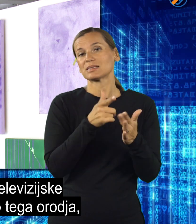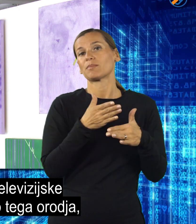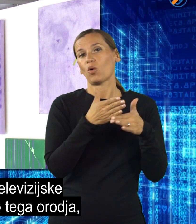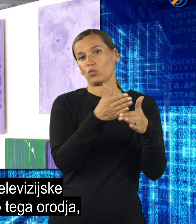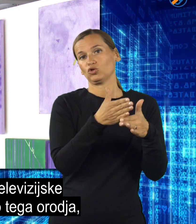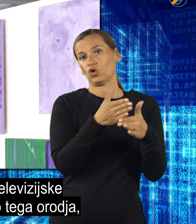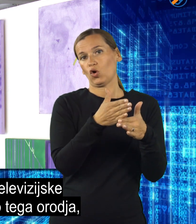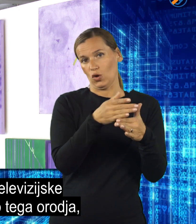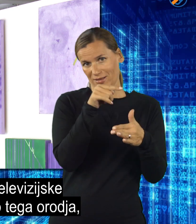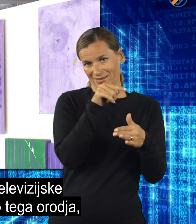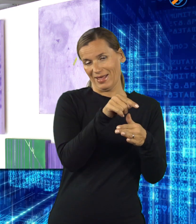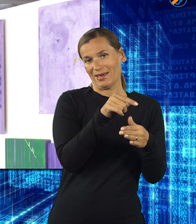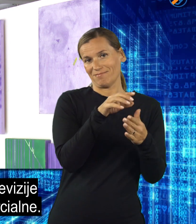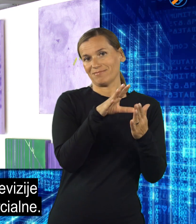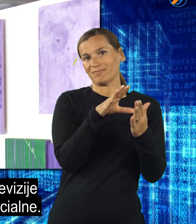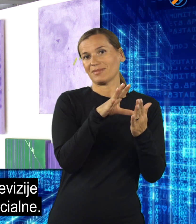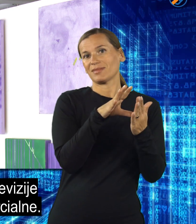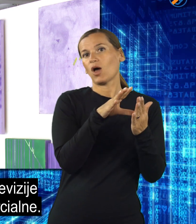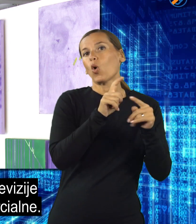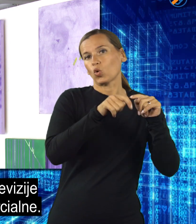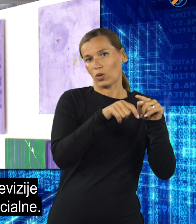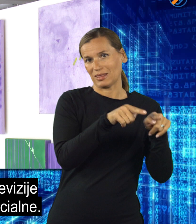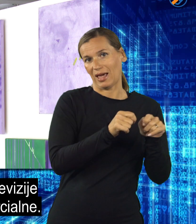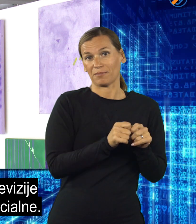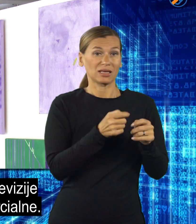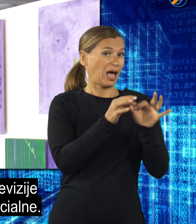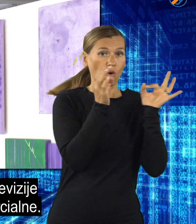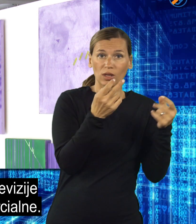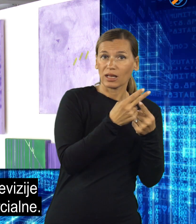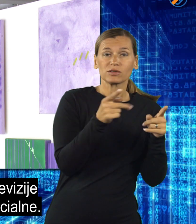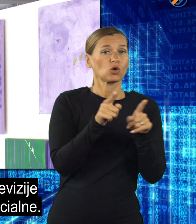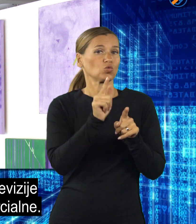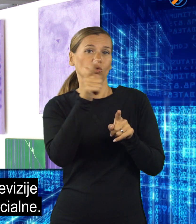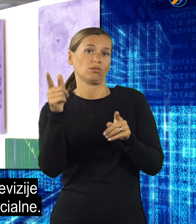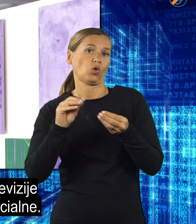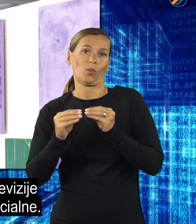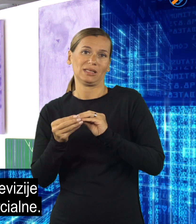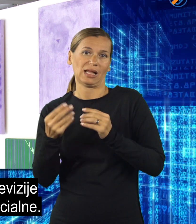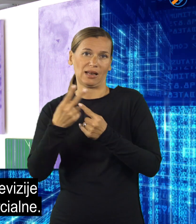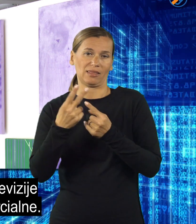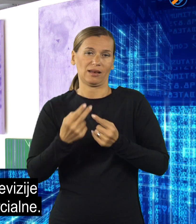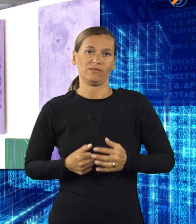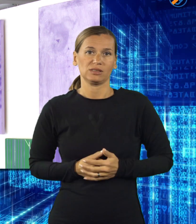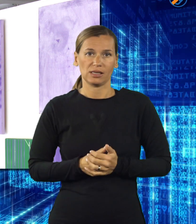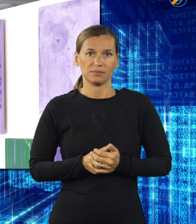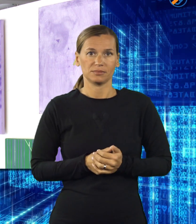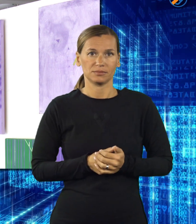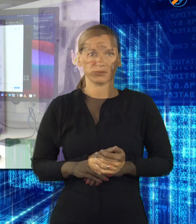pomočjo tega orodja, tako javne televizije kot tudi komercialne.